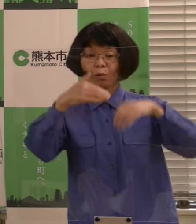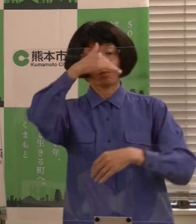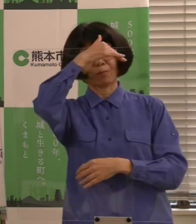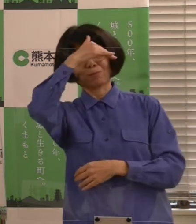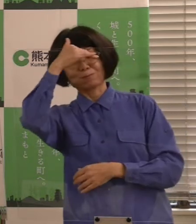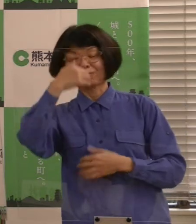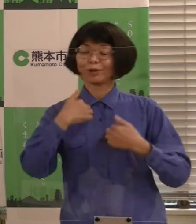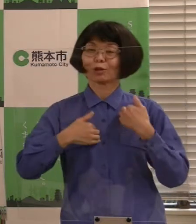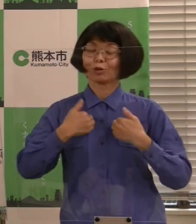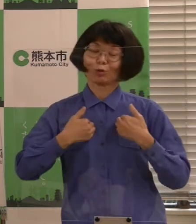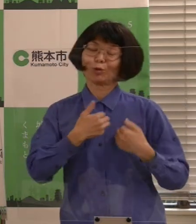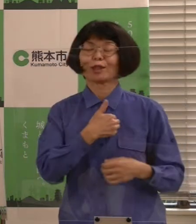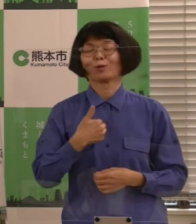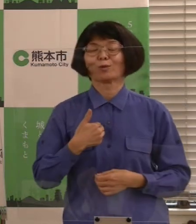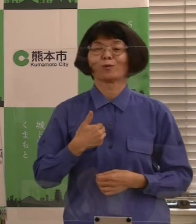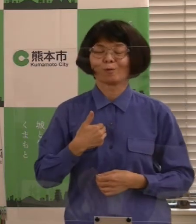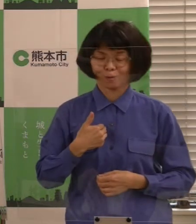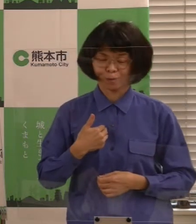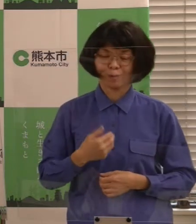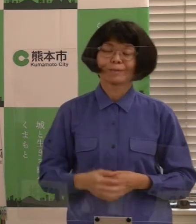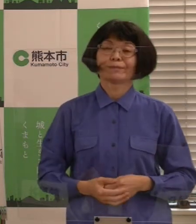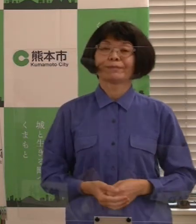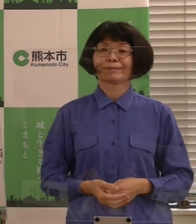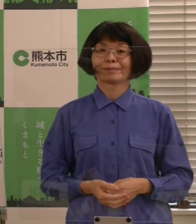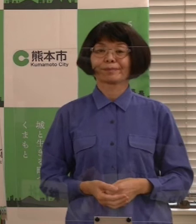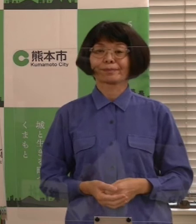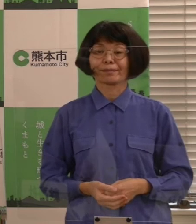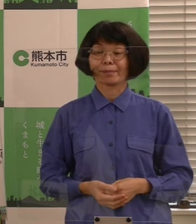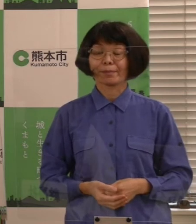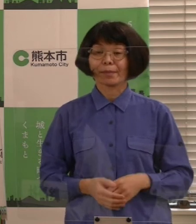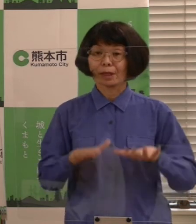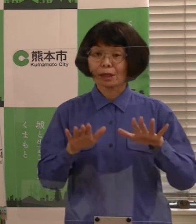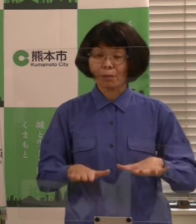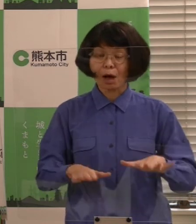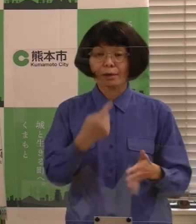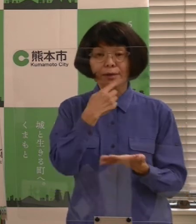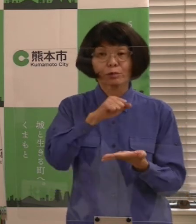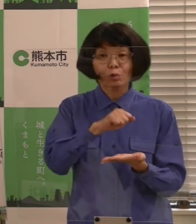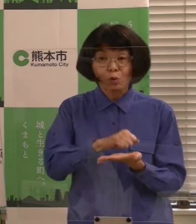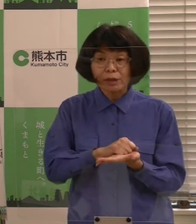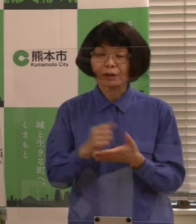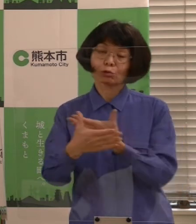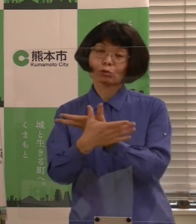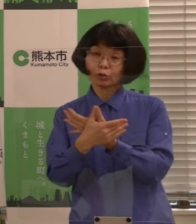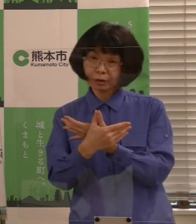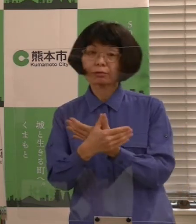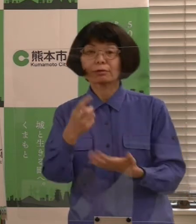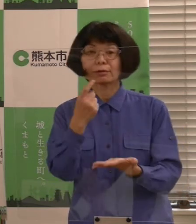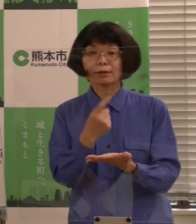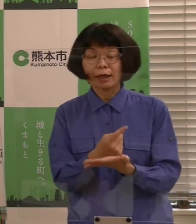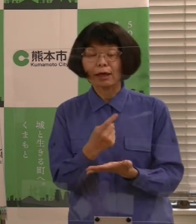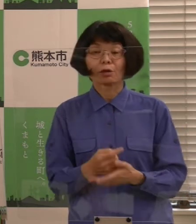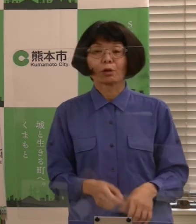ただけるようになります。合わせて、現在日曜祝日限定で公開しております西出丸